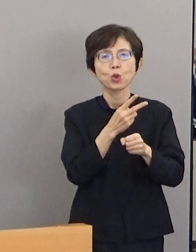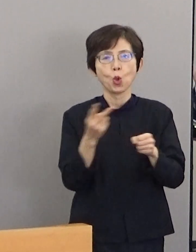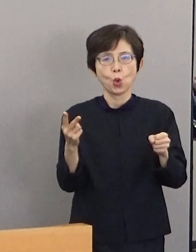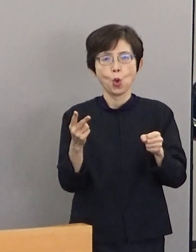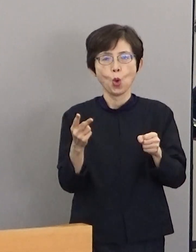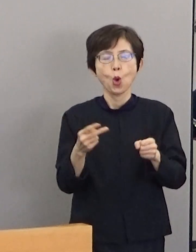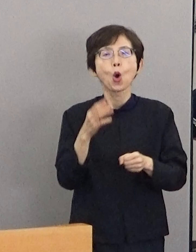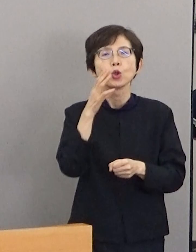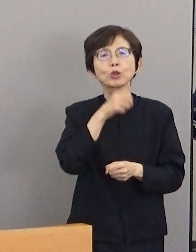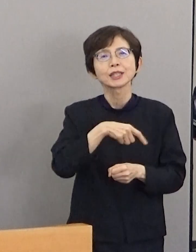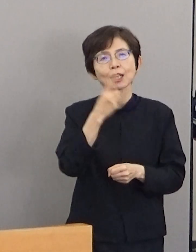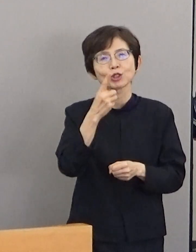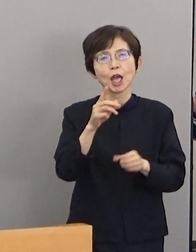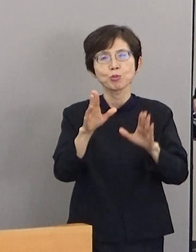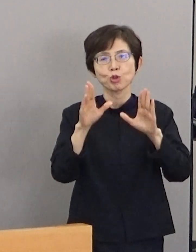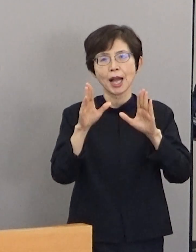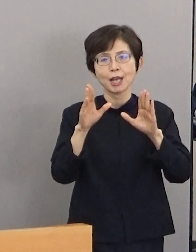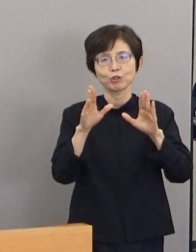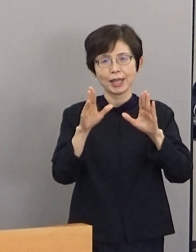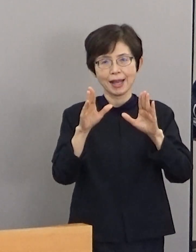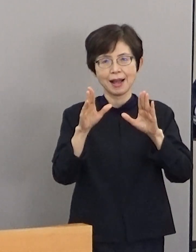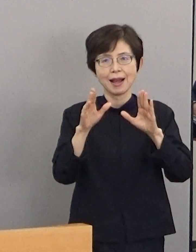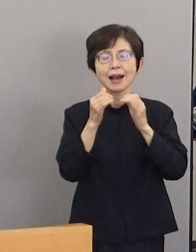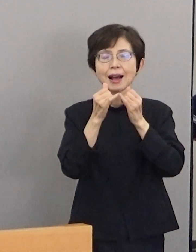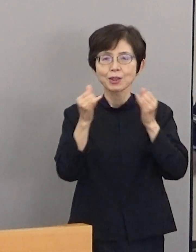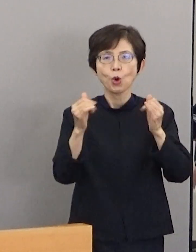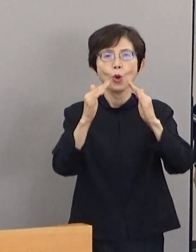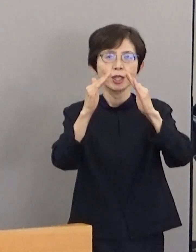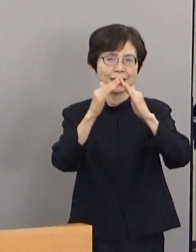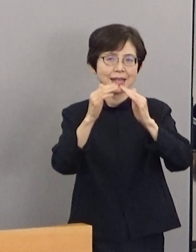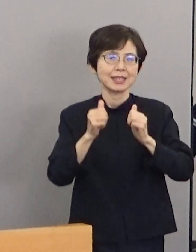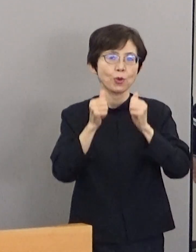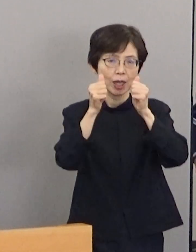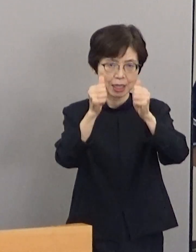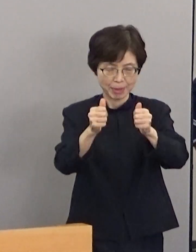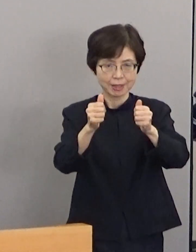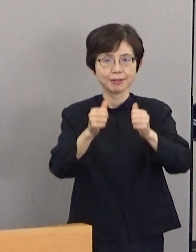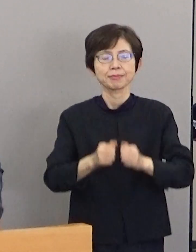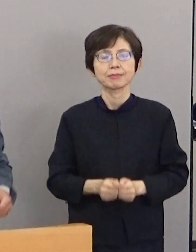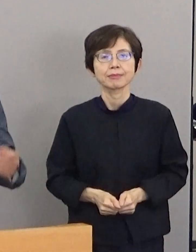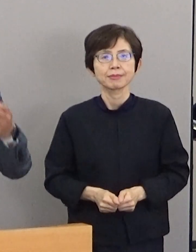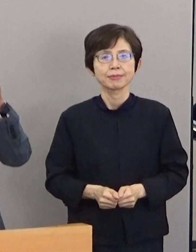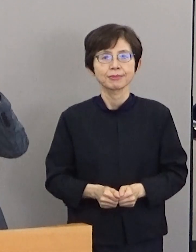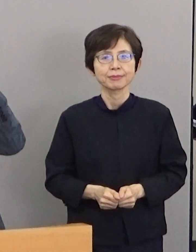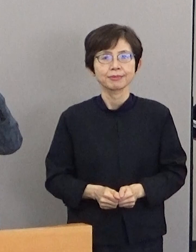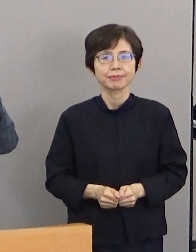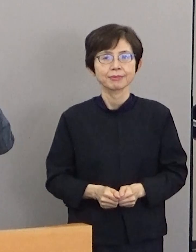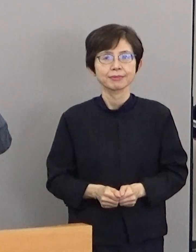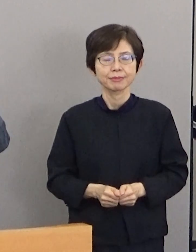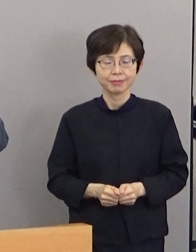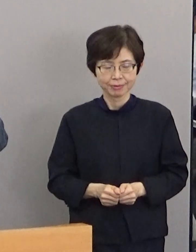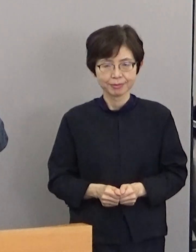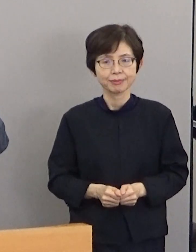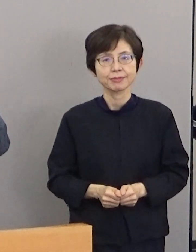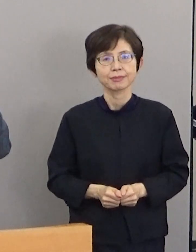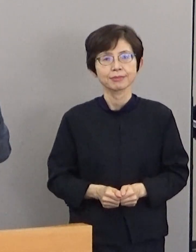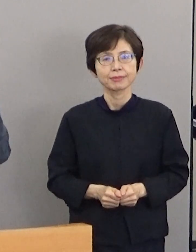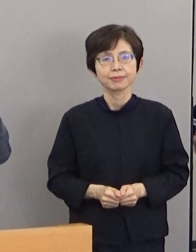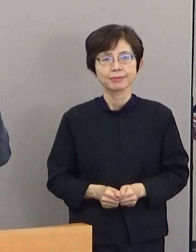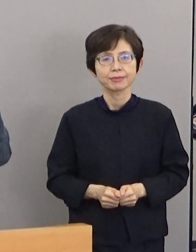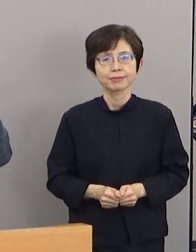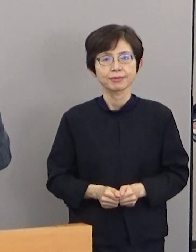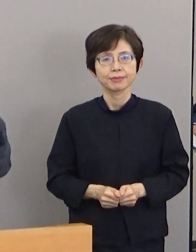方のご自宅を表敬いたすものでございます。表敬訪問いたすものでござい